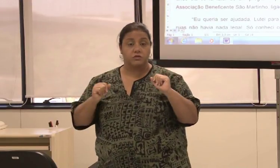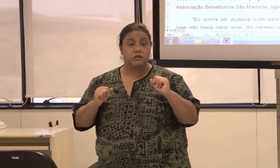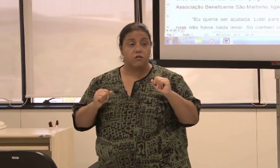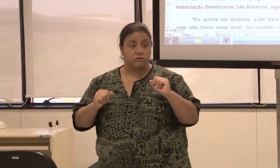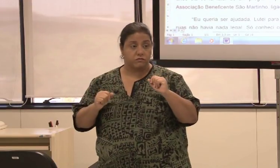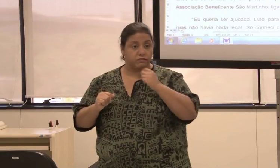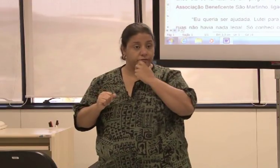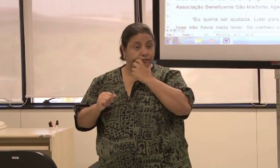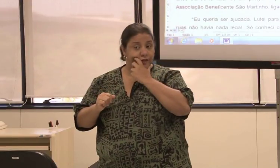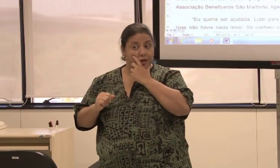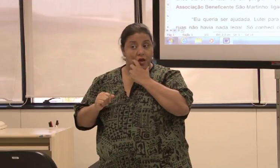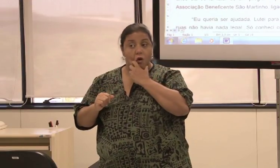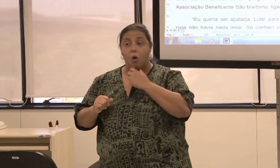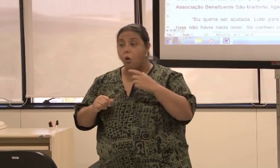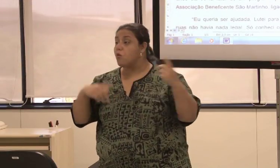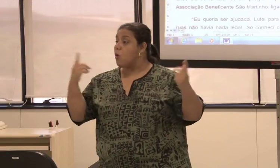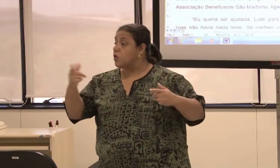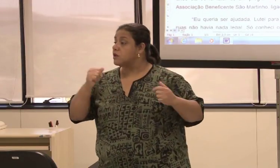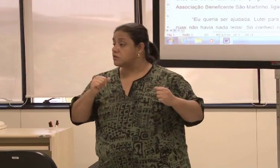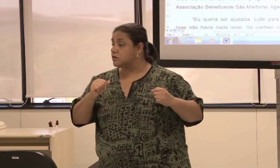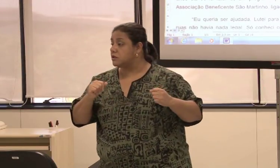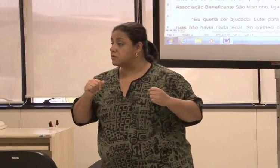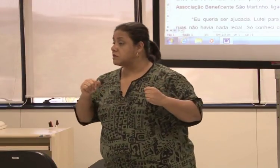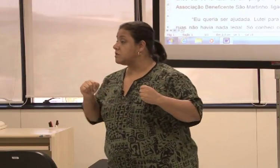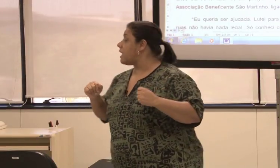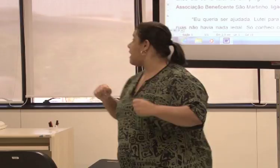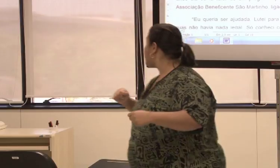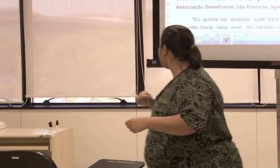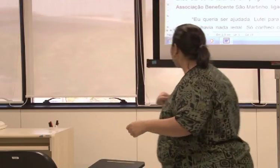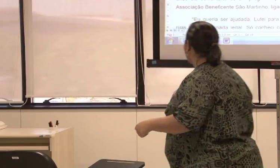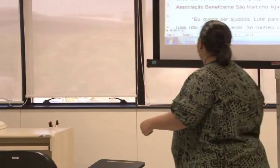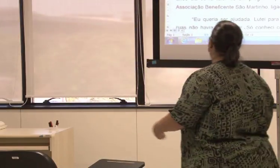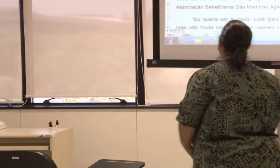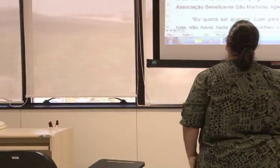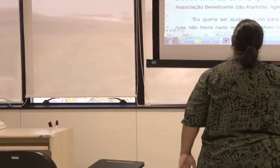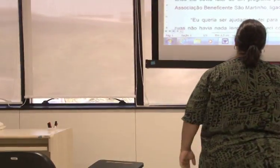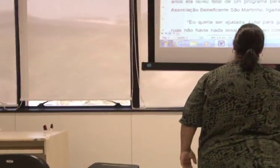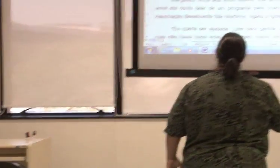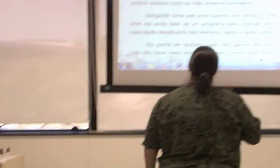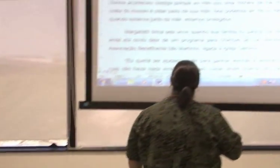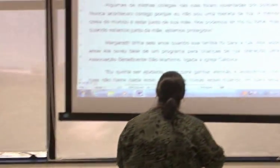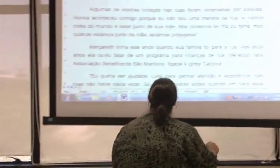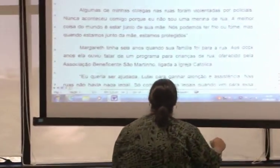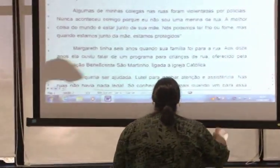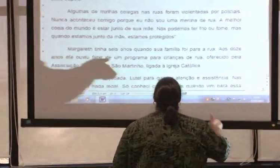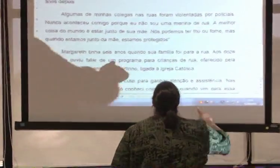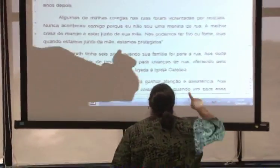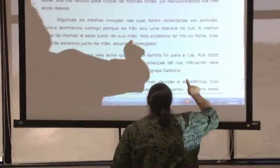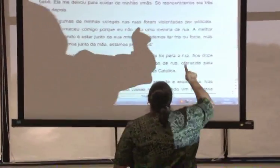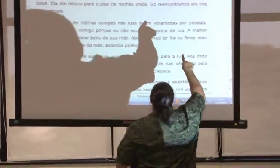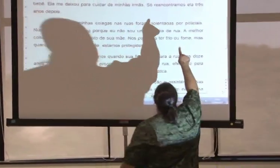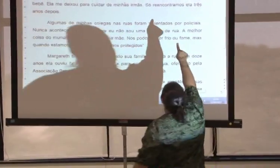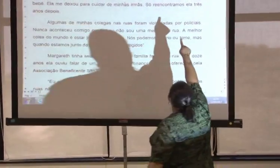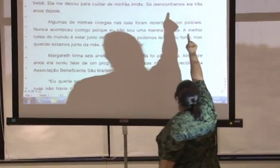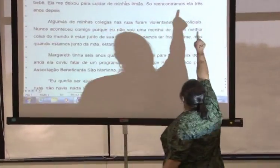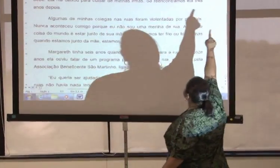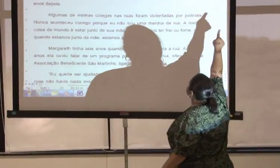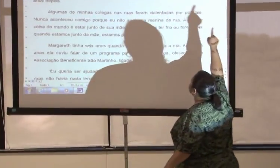solução. Ou outra solução que vocês vão dar. E a maior foi embora com